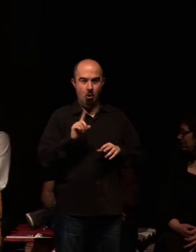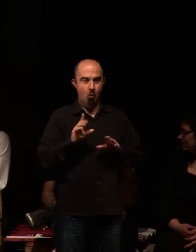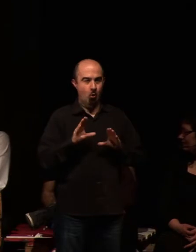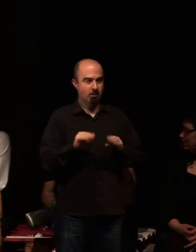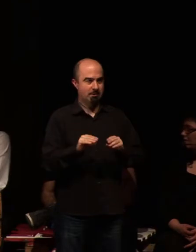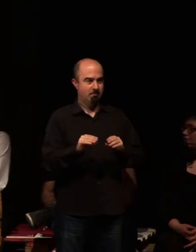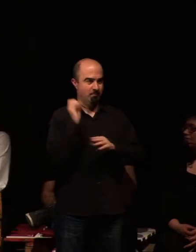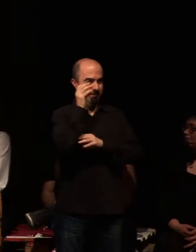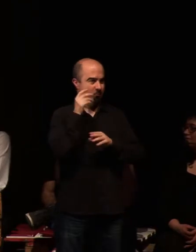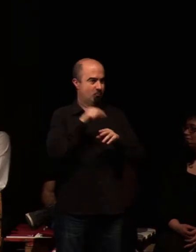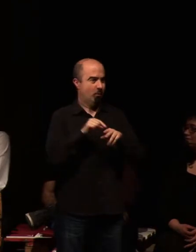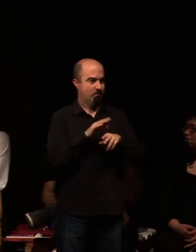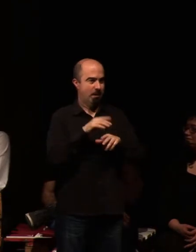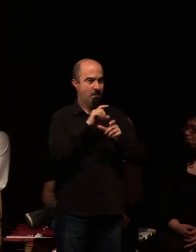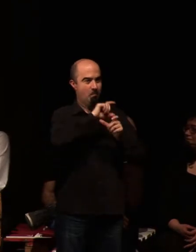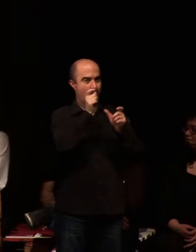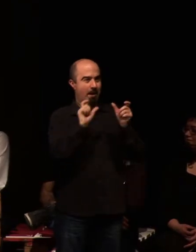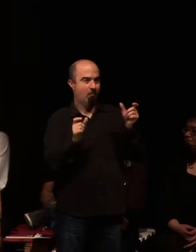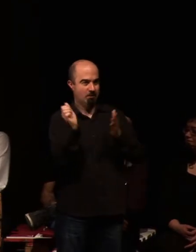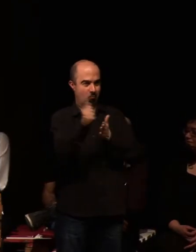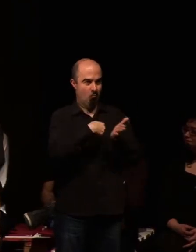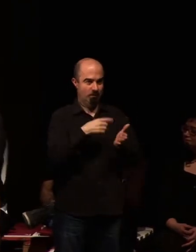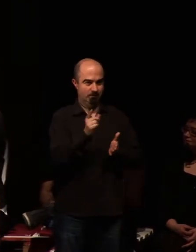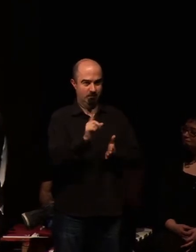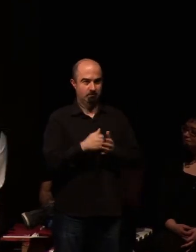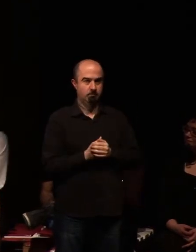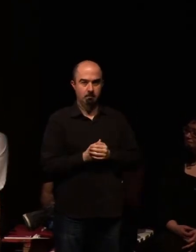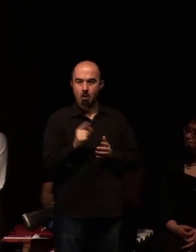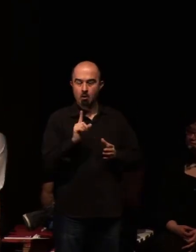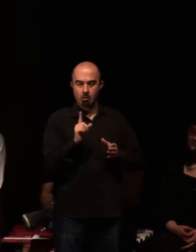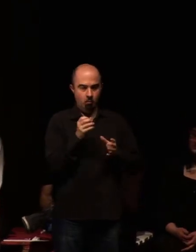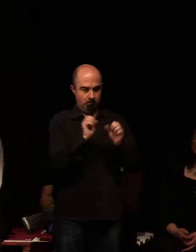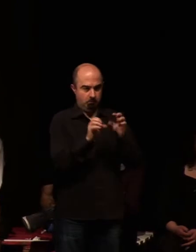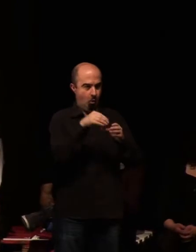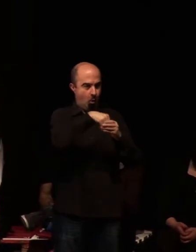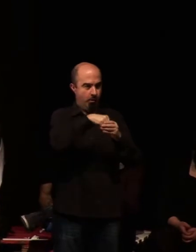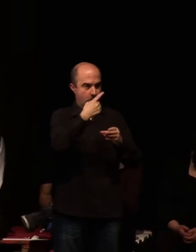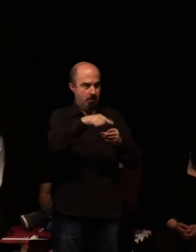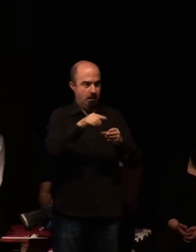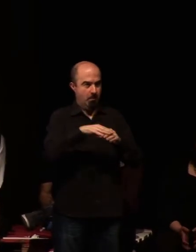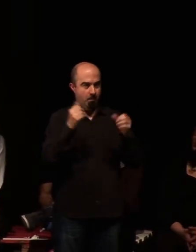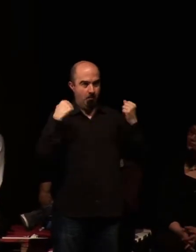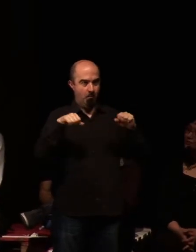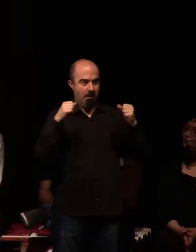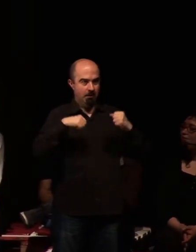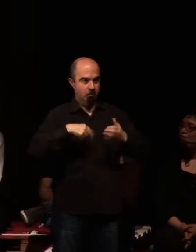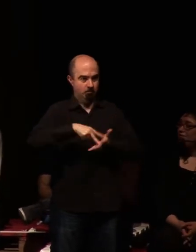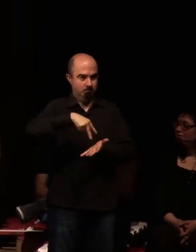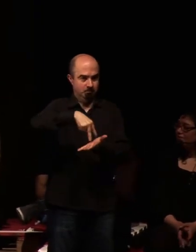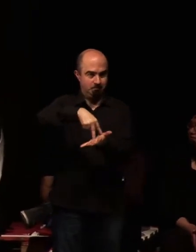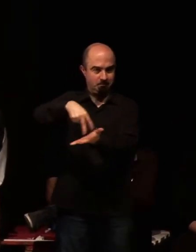el discurs polític amb paraules buides, sinó complim de contingut amb pràctiques